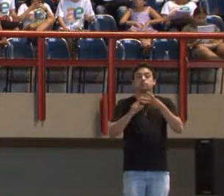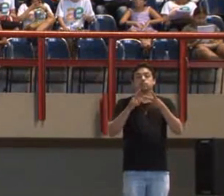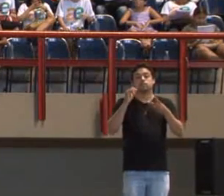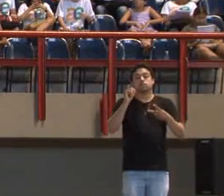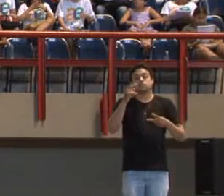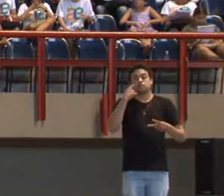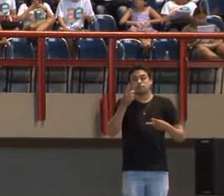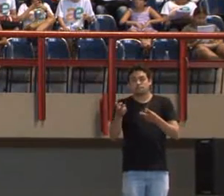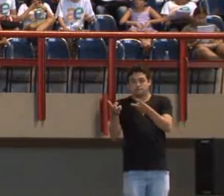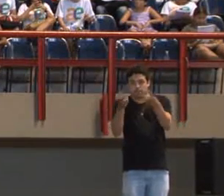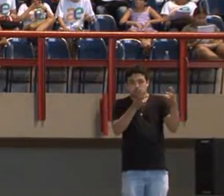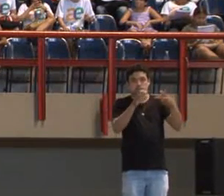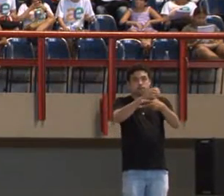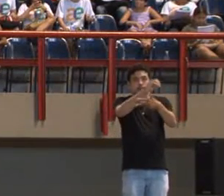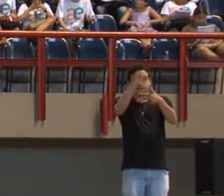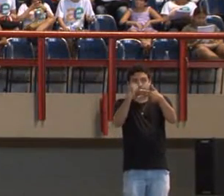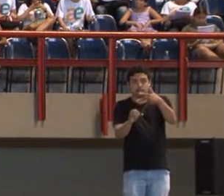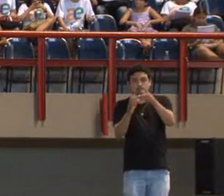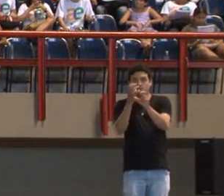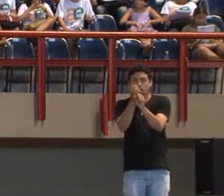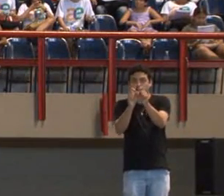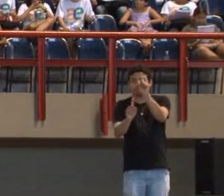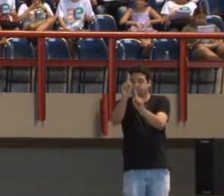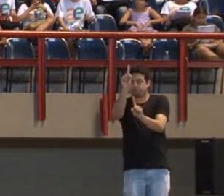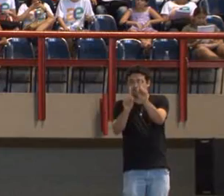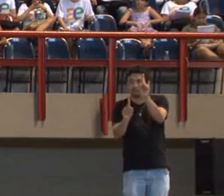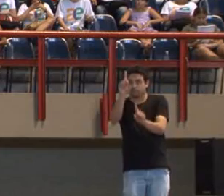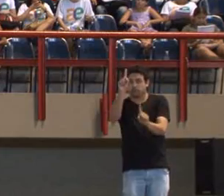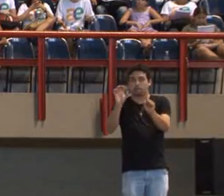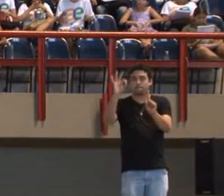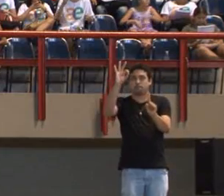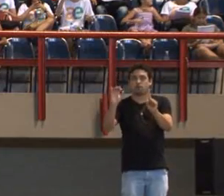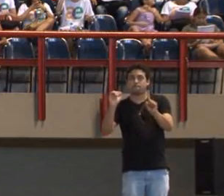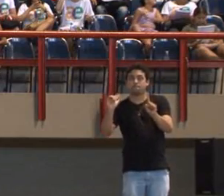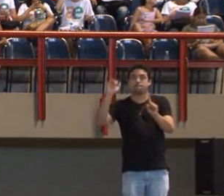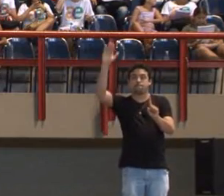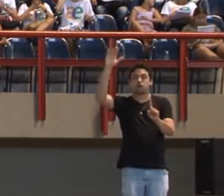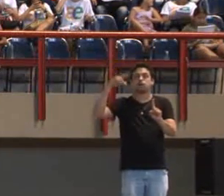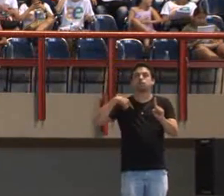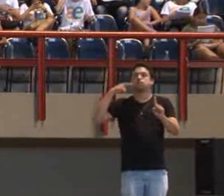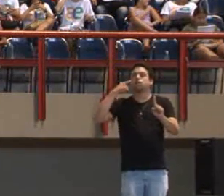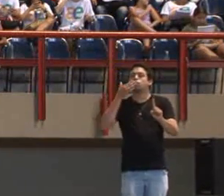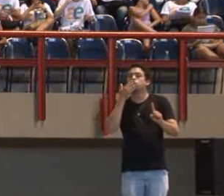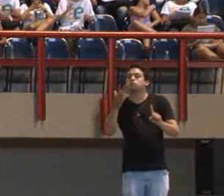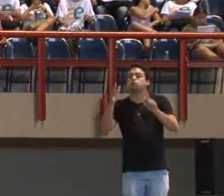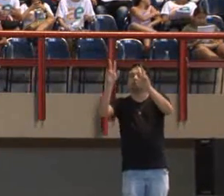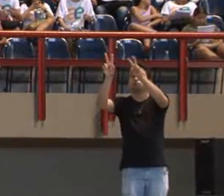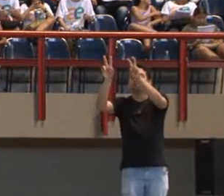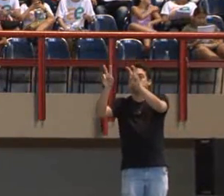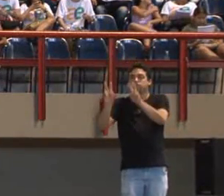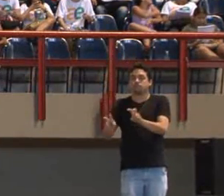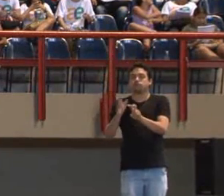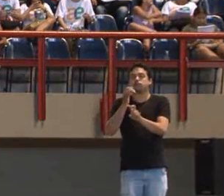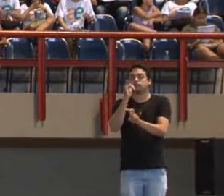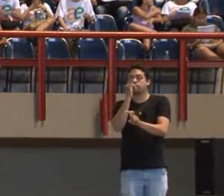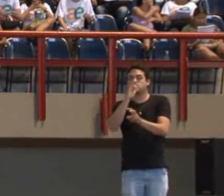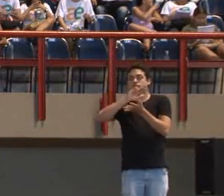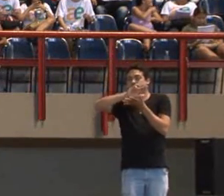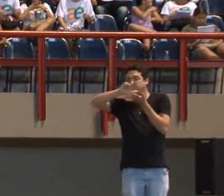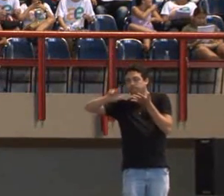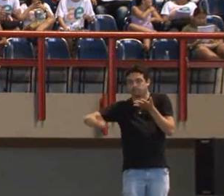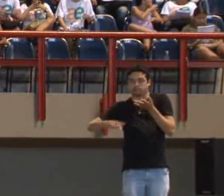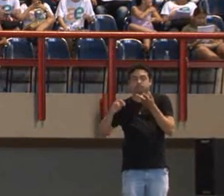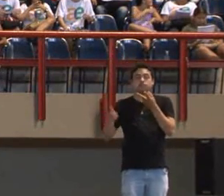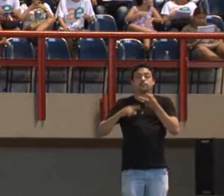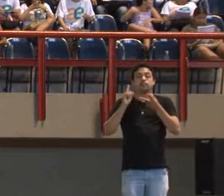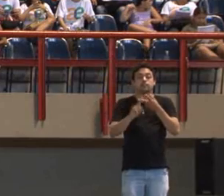as estatísticas do Enem, são os assuntos que mais caem, são os tipos de energia. E